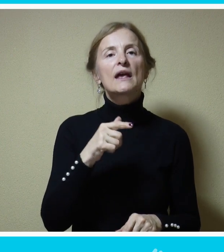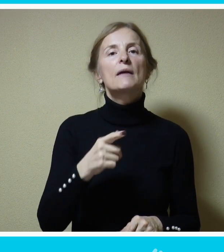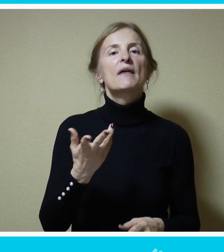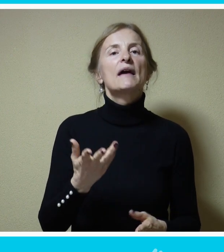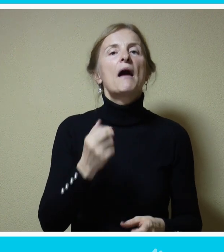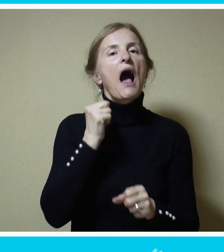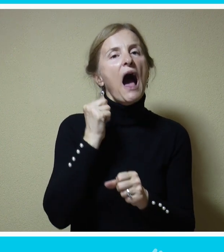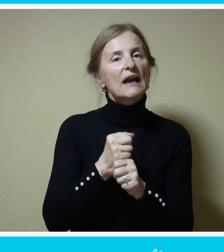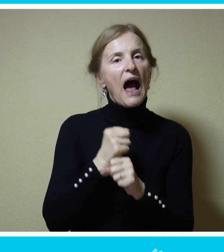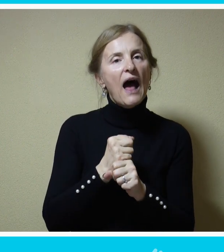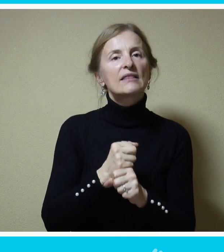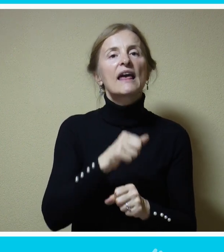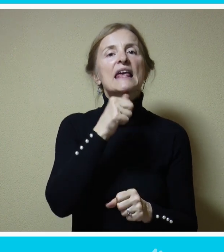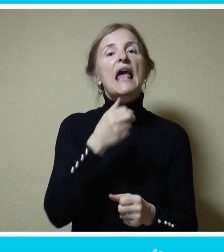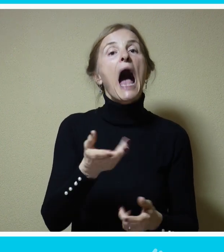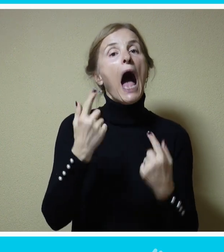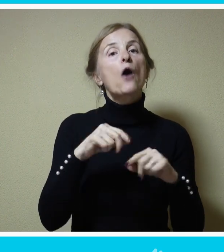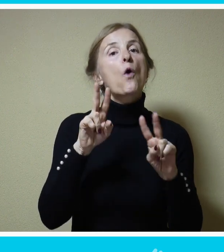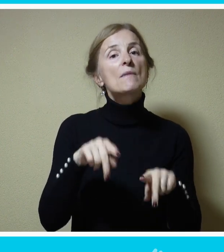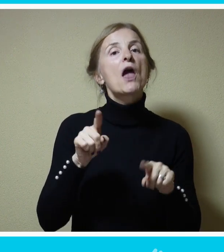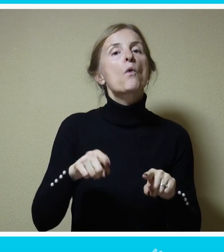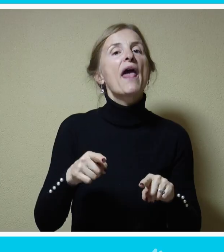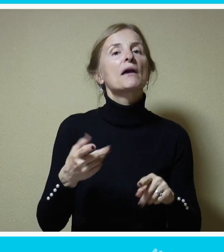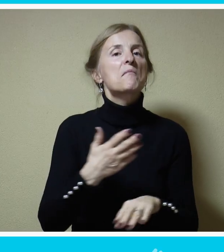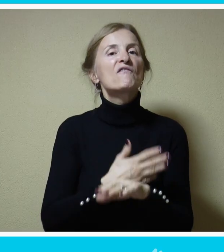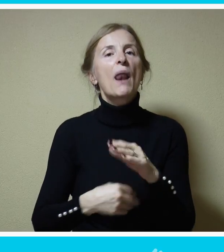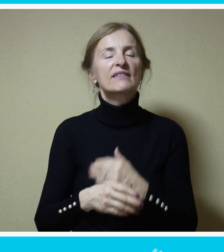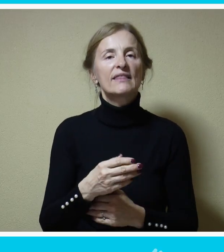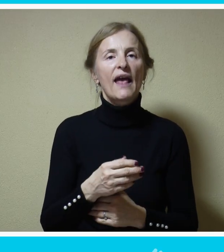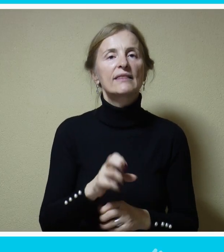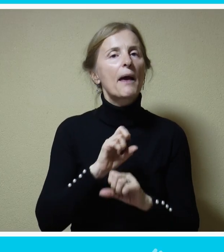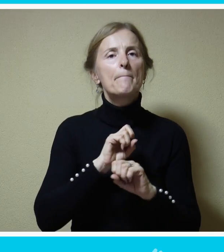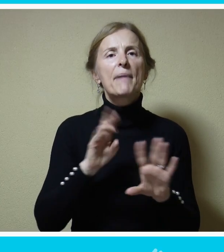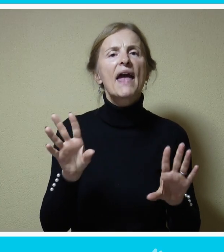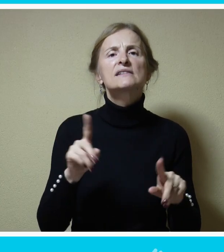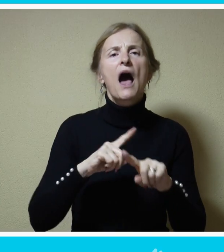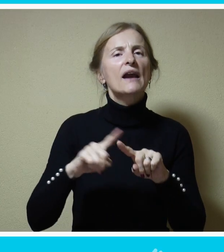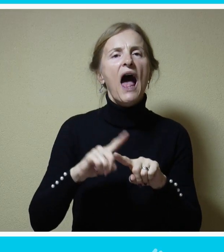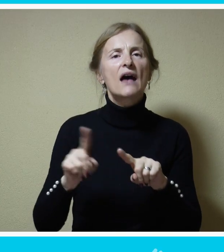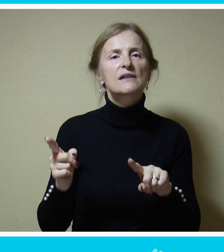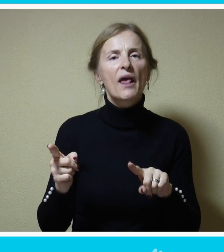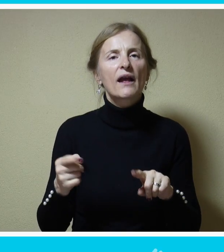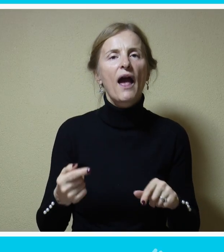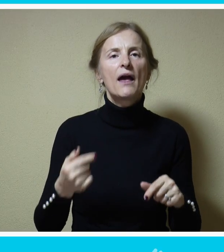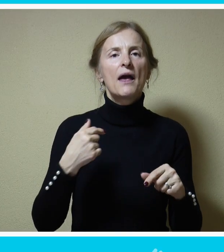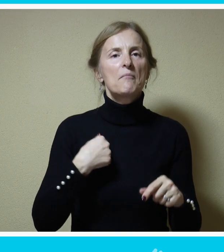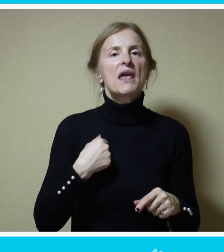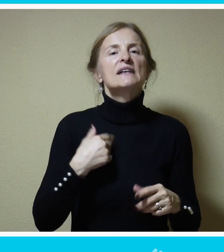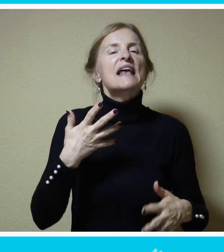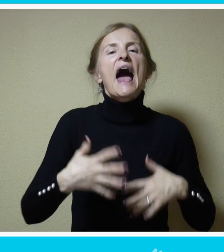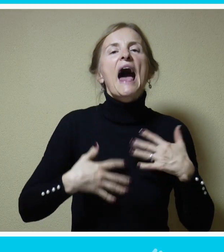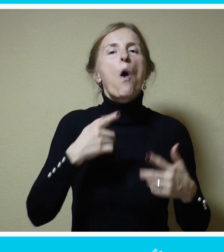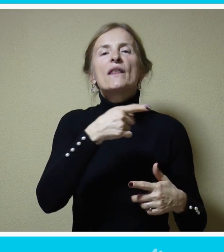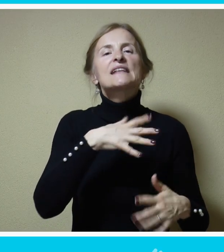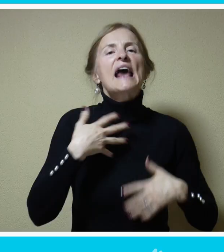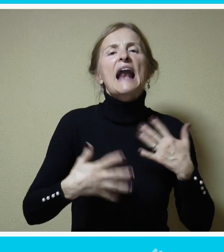ljudi funkcionišu, iako imaju i neki hendikep i bez razlike,